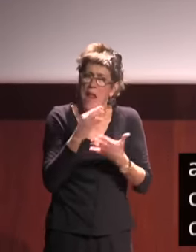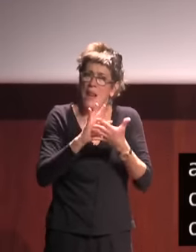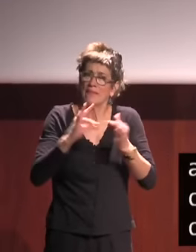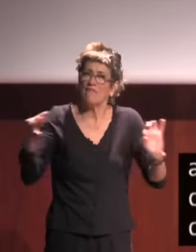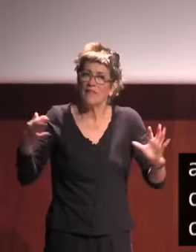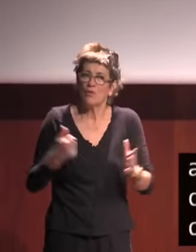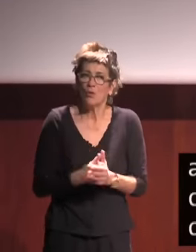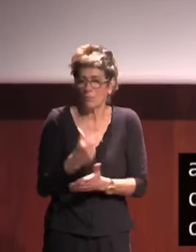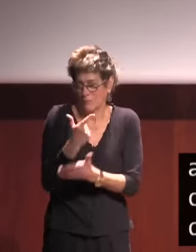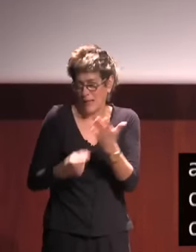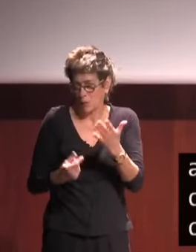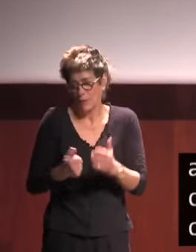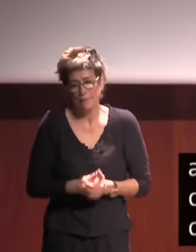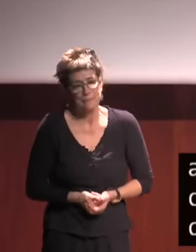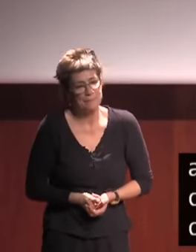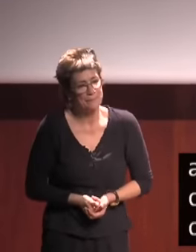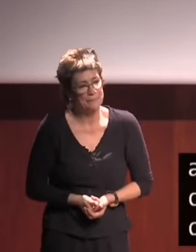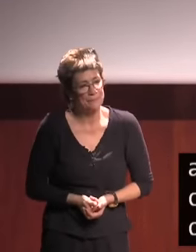de bilinguisme.